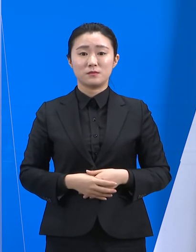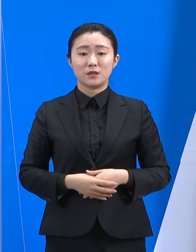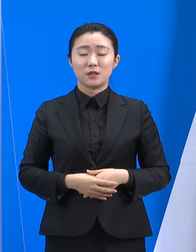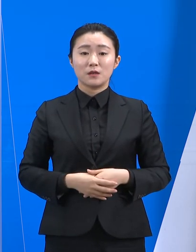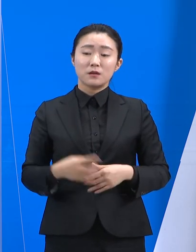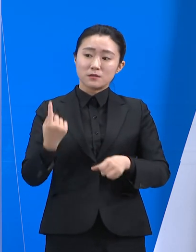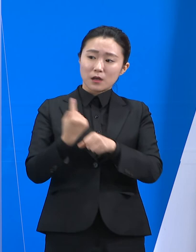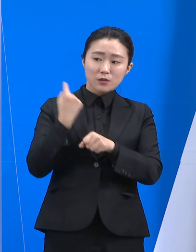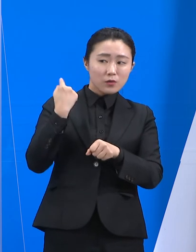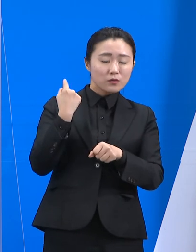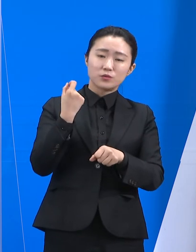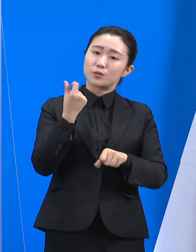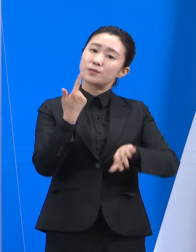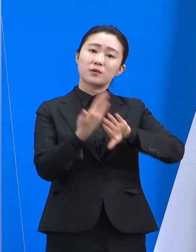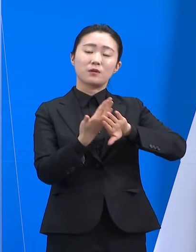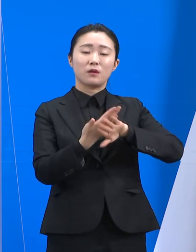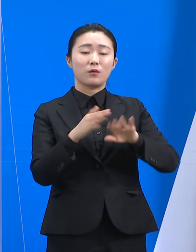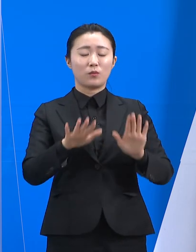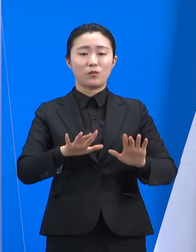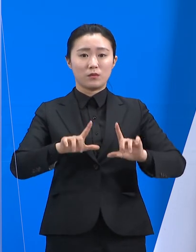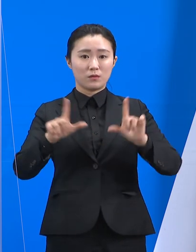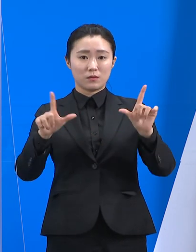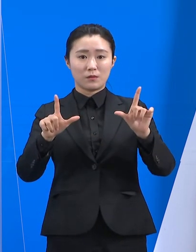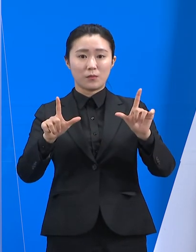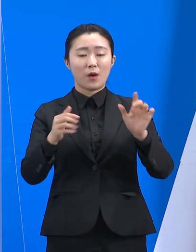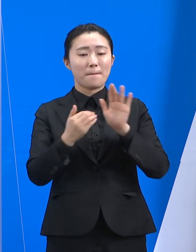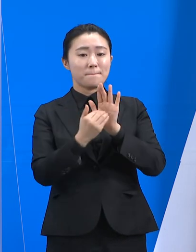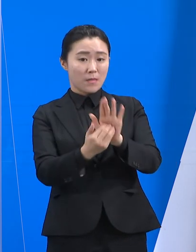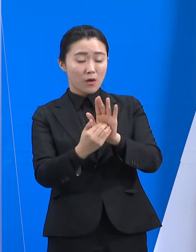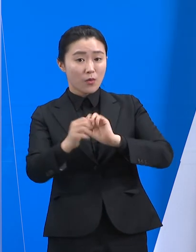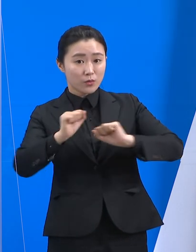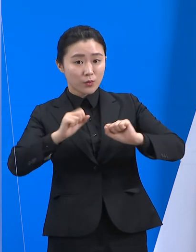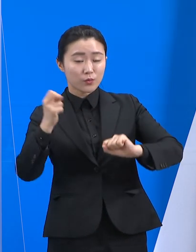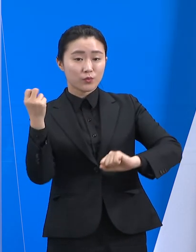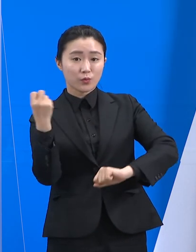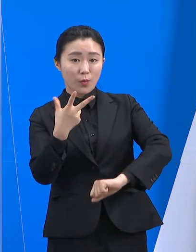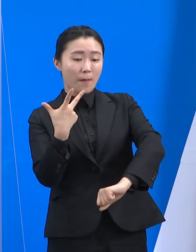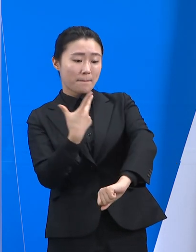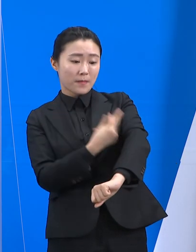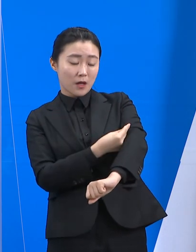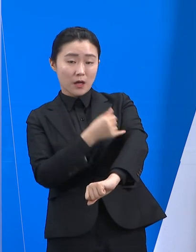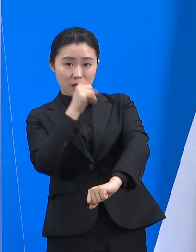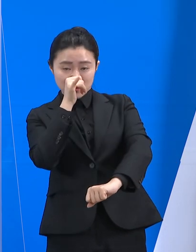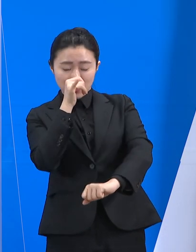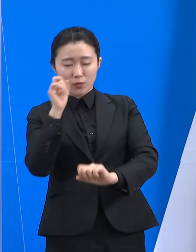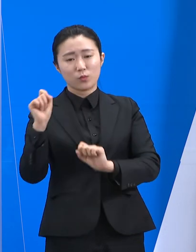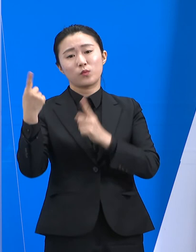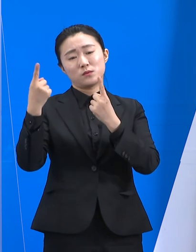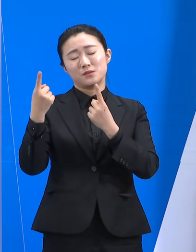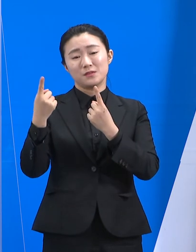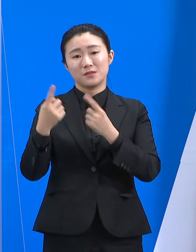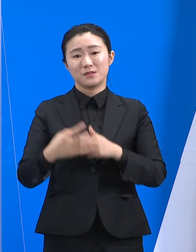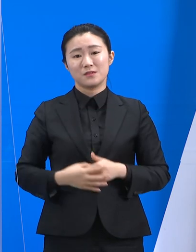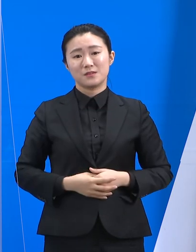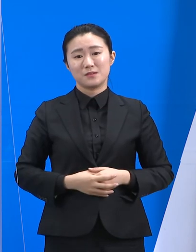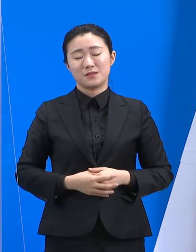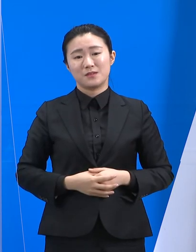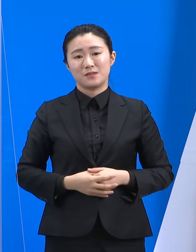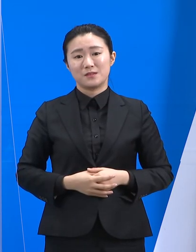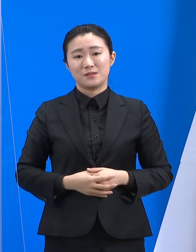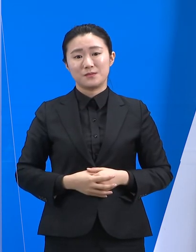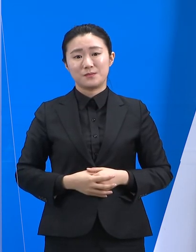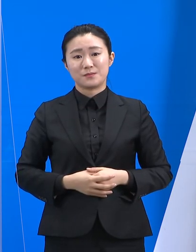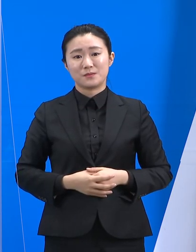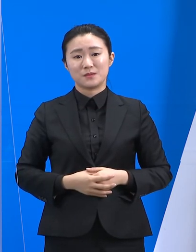작년과 달리 올해는 방역 활동과 백신 접종 두 가지 과제를 동시에 풀어가야 합니다.